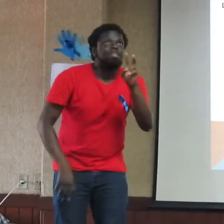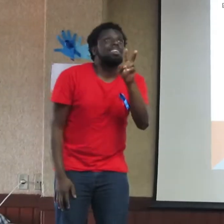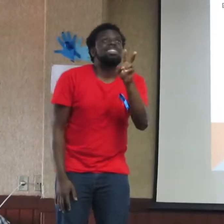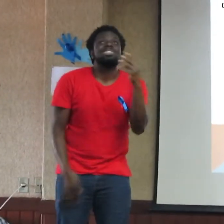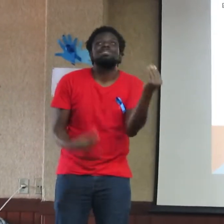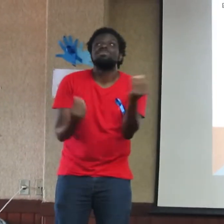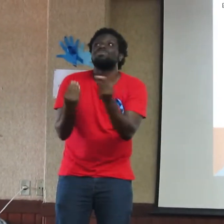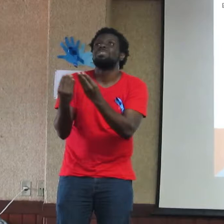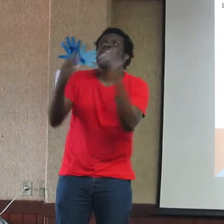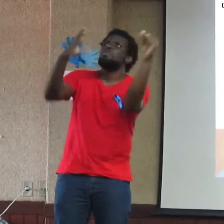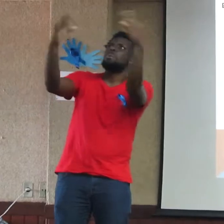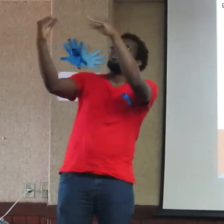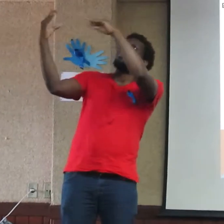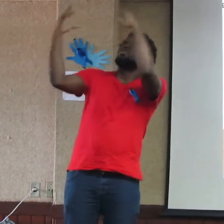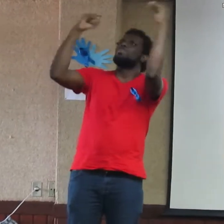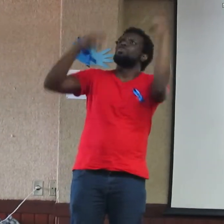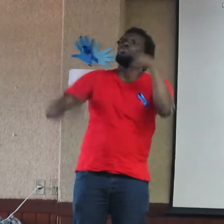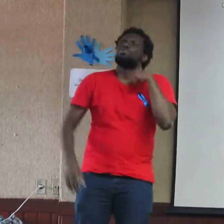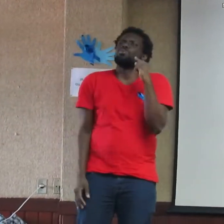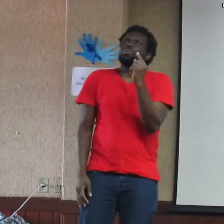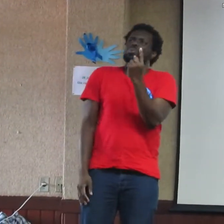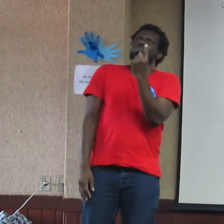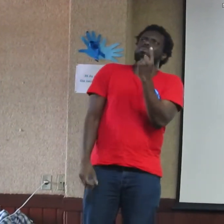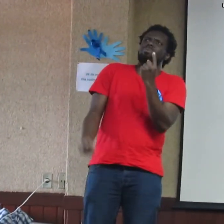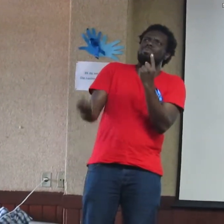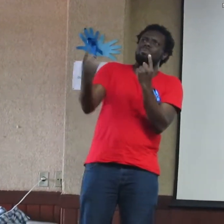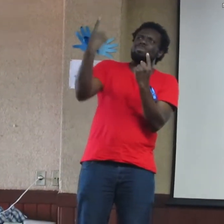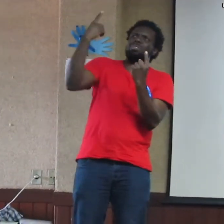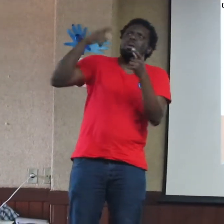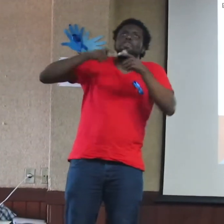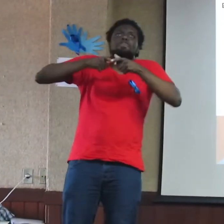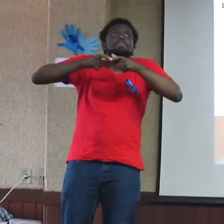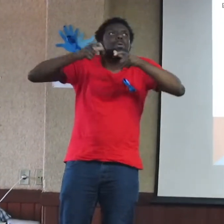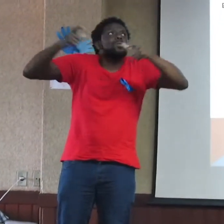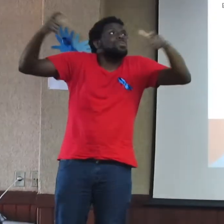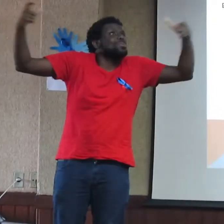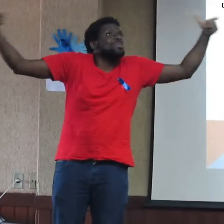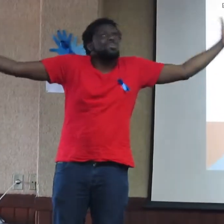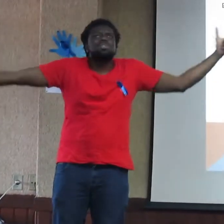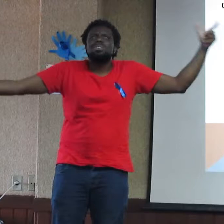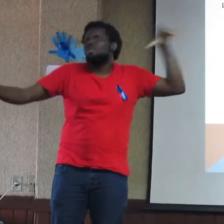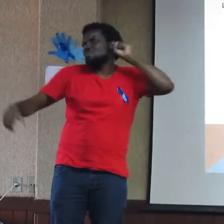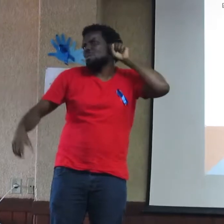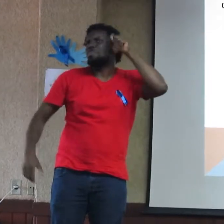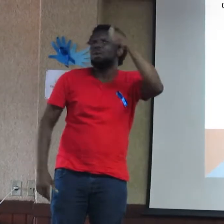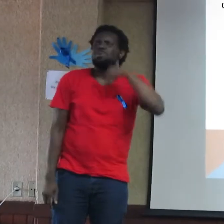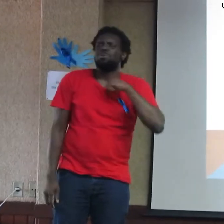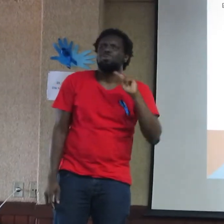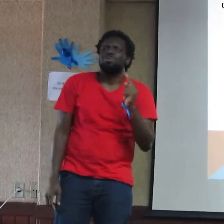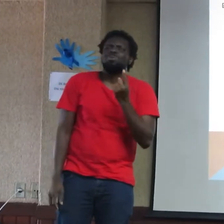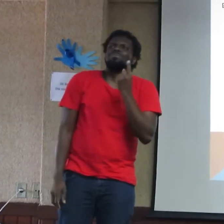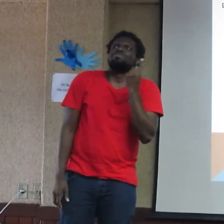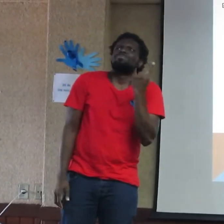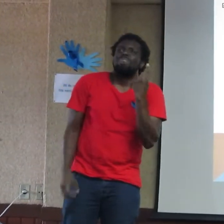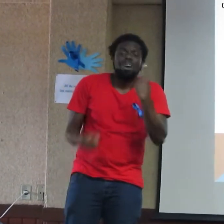calados, sozinhos. As pessoas se comunicavam comigo através de gestos, ninguém sabia a língua de sinais, e eu me sentia o